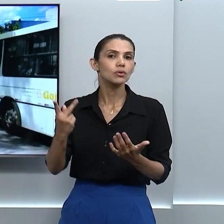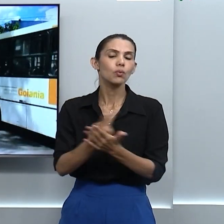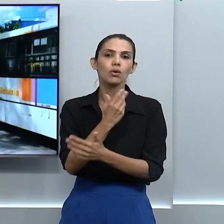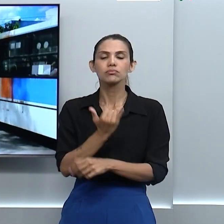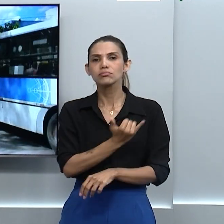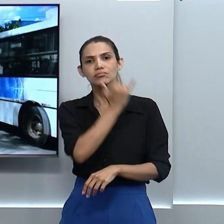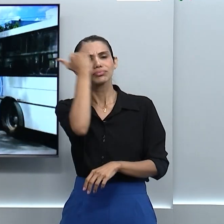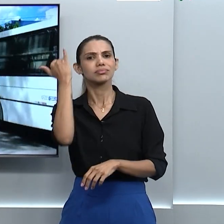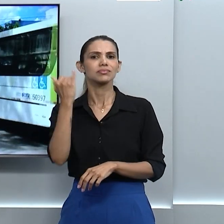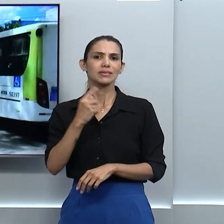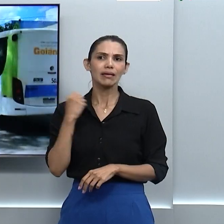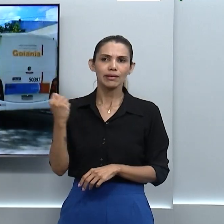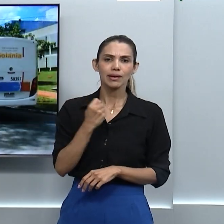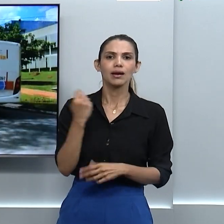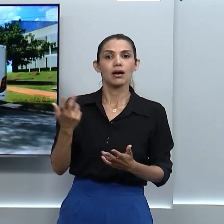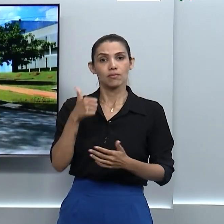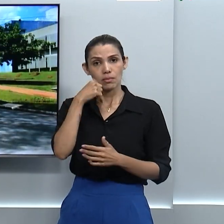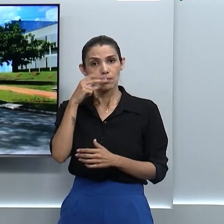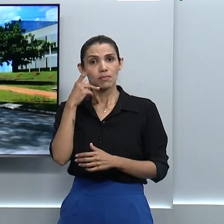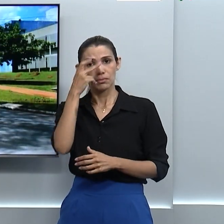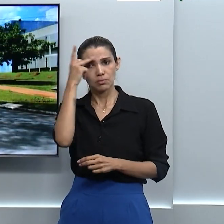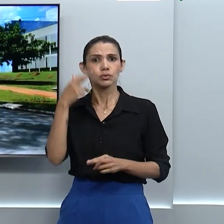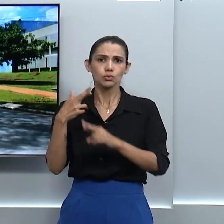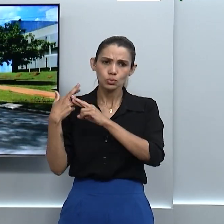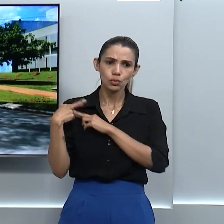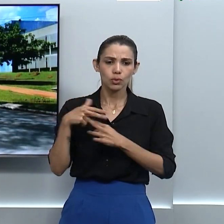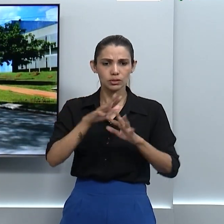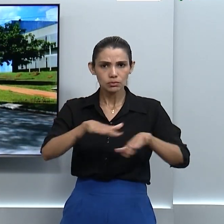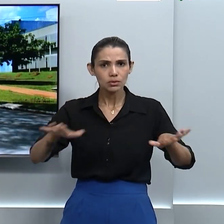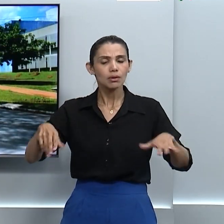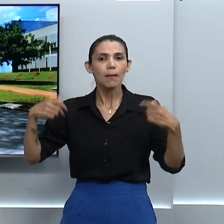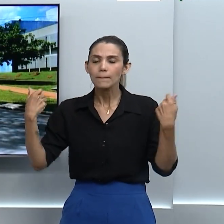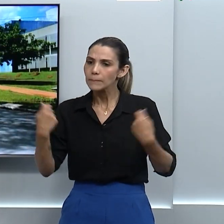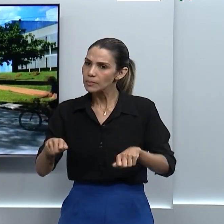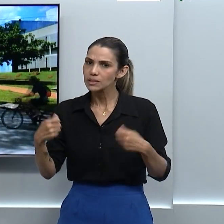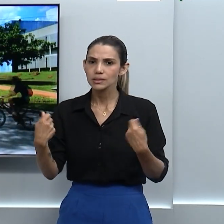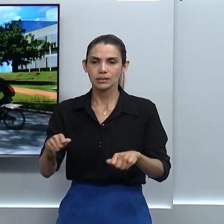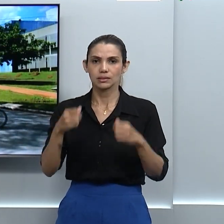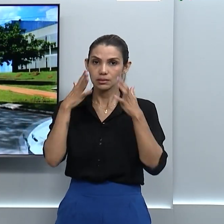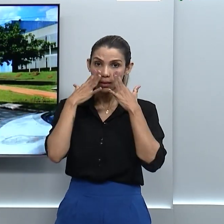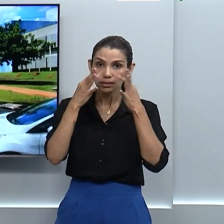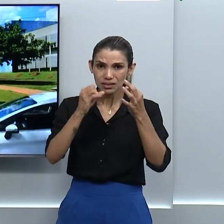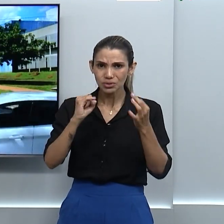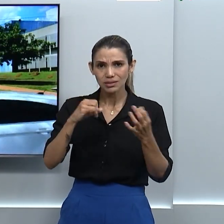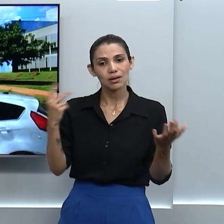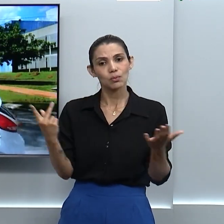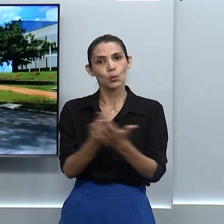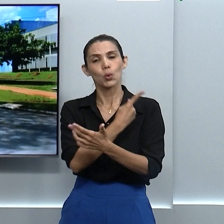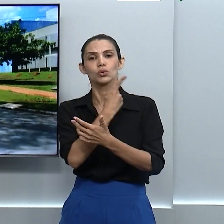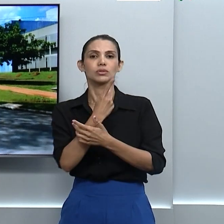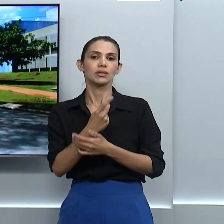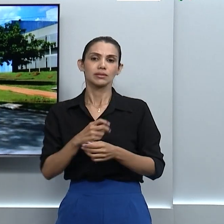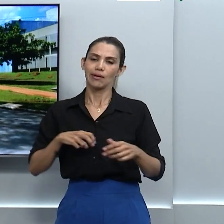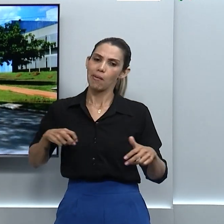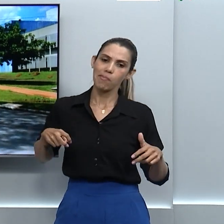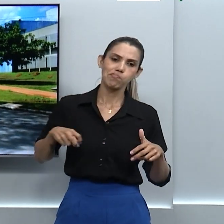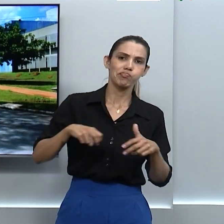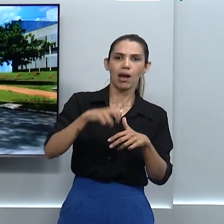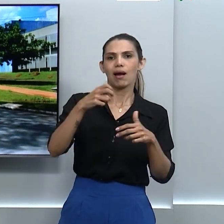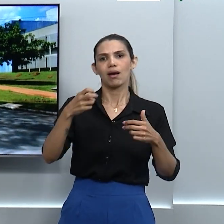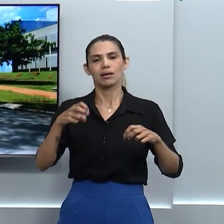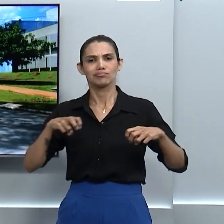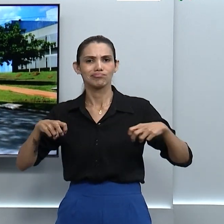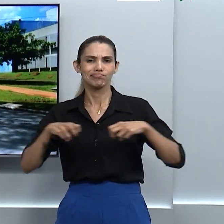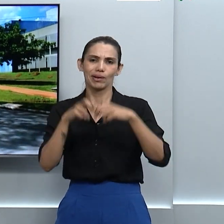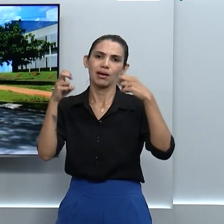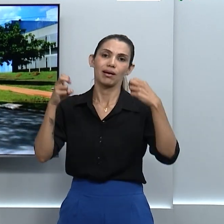Pai e mãe pai e mãe responsável, né, tem que ficar muito atento a isso, porque caso seja vítima de um acidente, se a criança estiver na cadeirinha